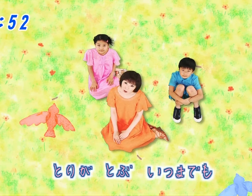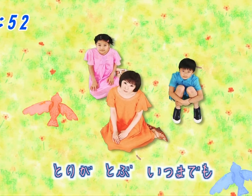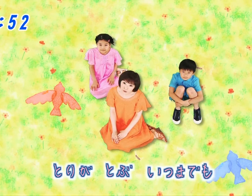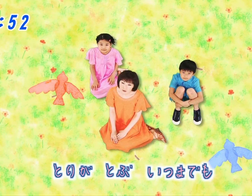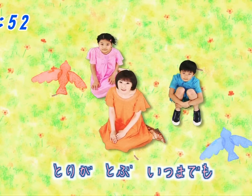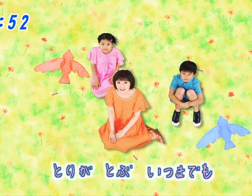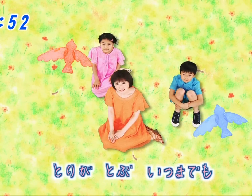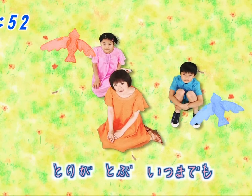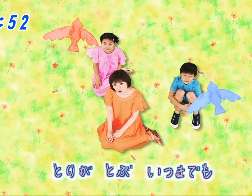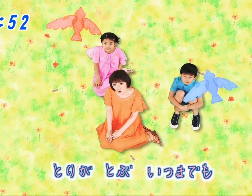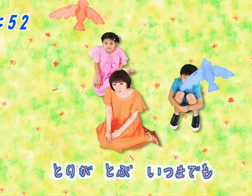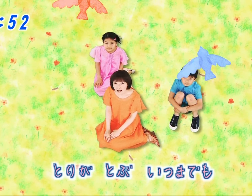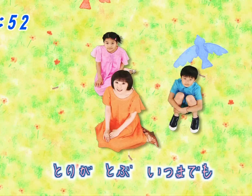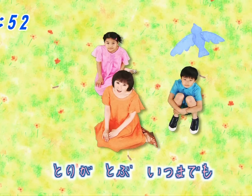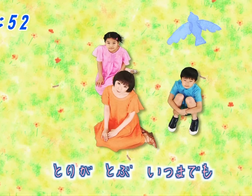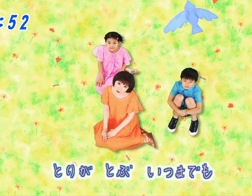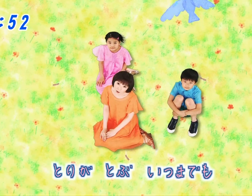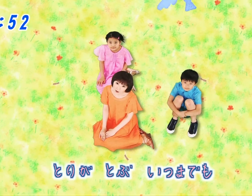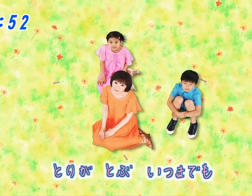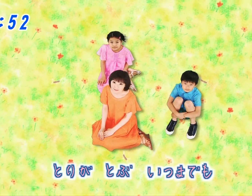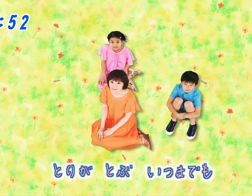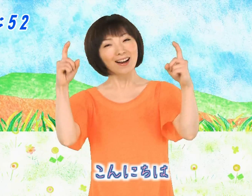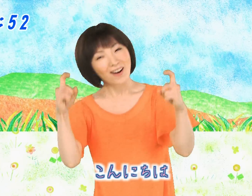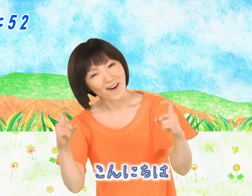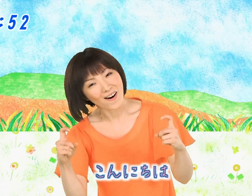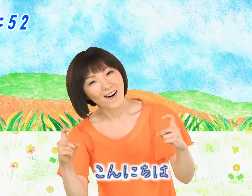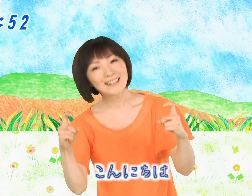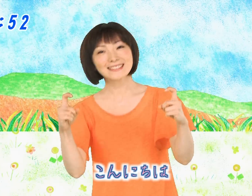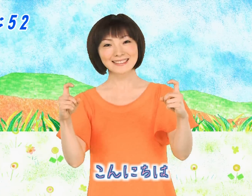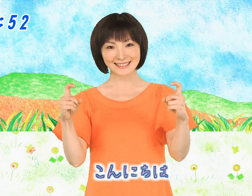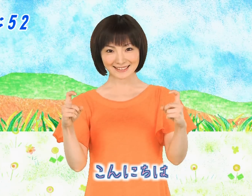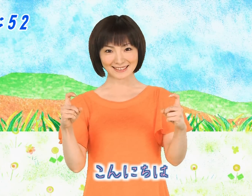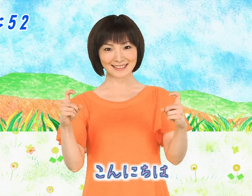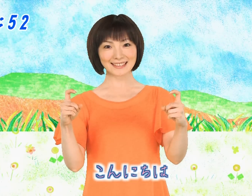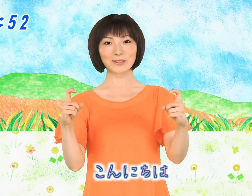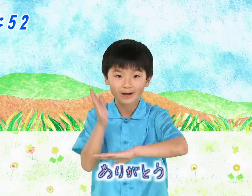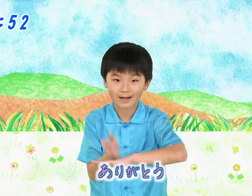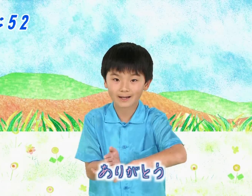飛ぶいつまでもこんにちは